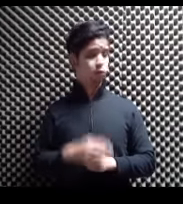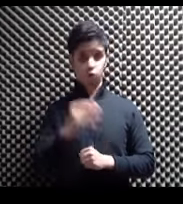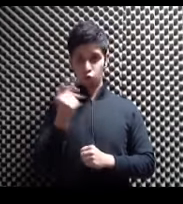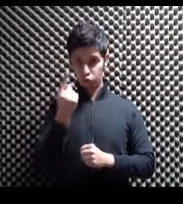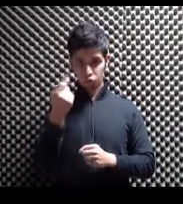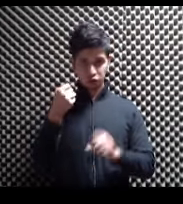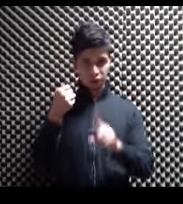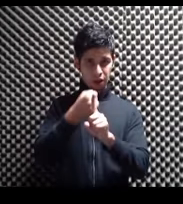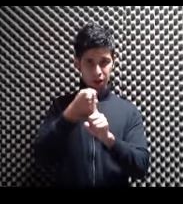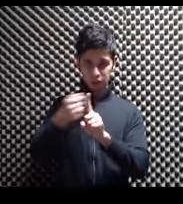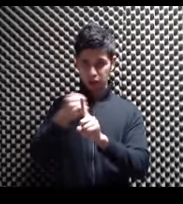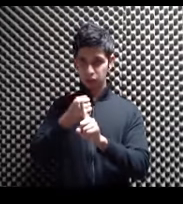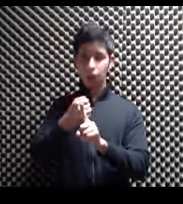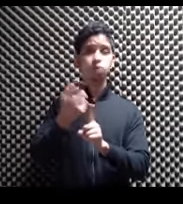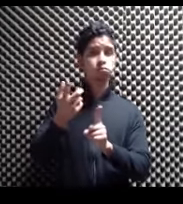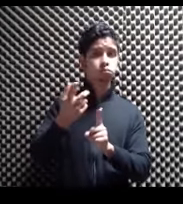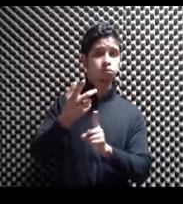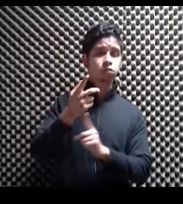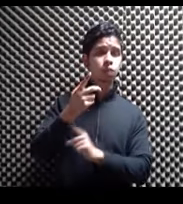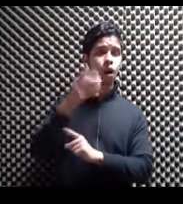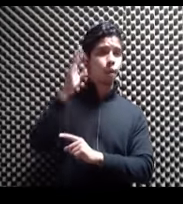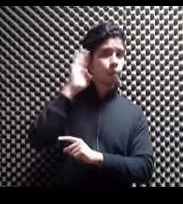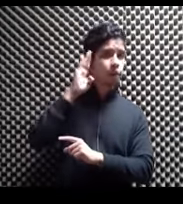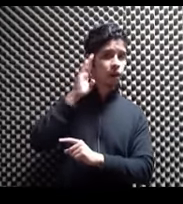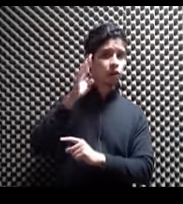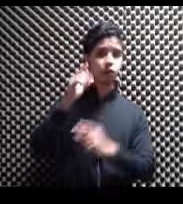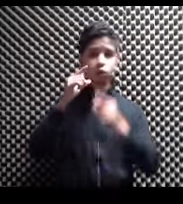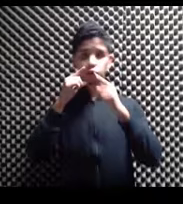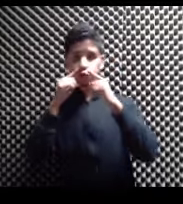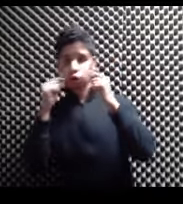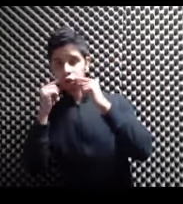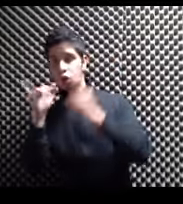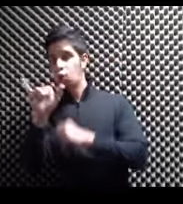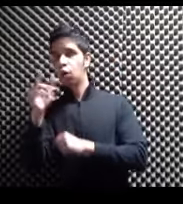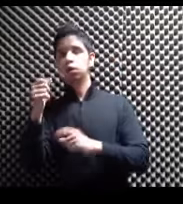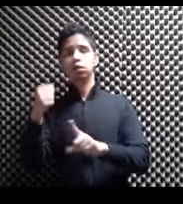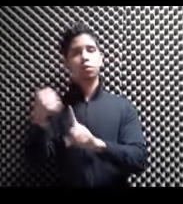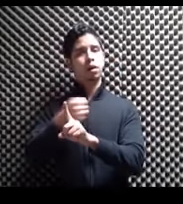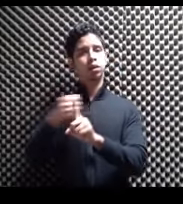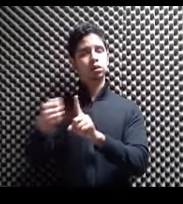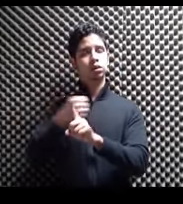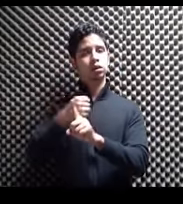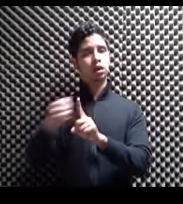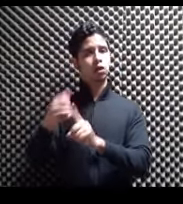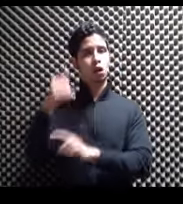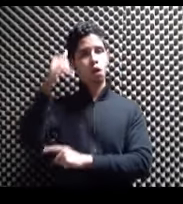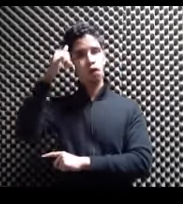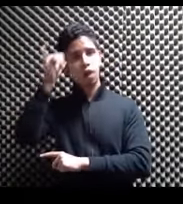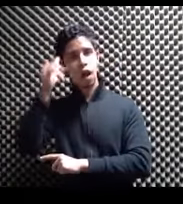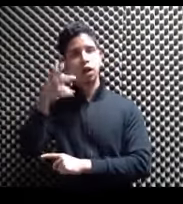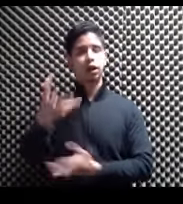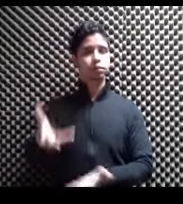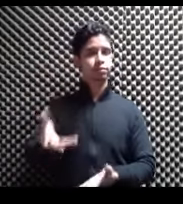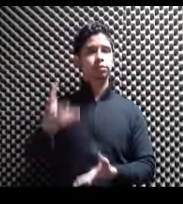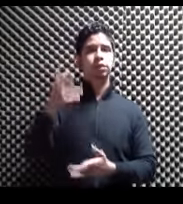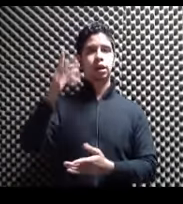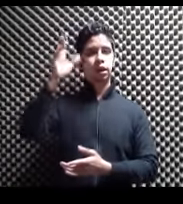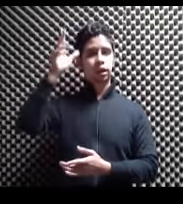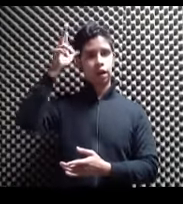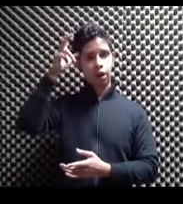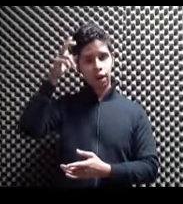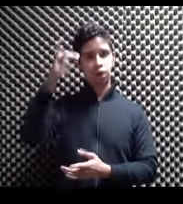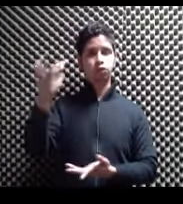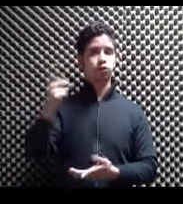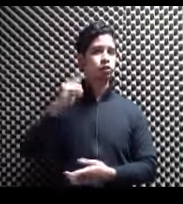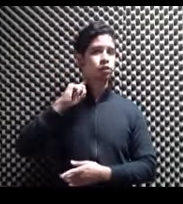Claro. Nosotros hemos trabajado casos de vaca, de ganado, trabajamos con cerdos también, hemos rescatado cerdos. Hemos